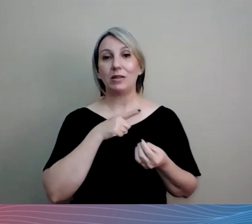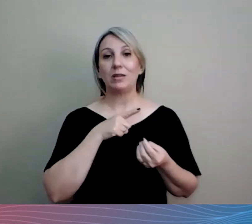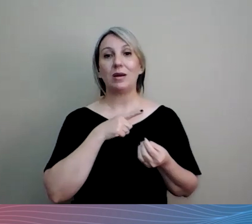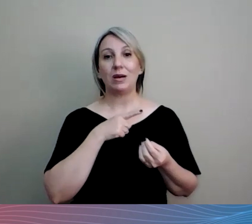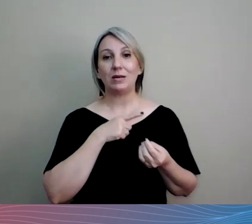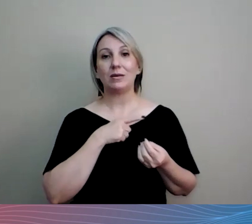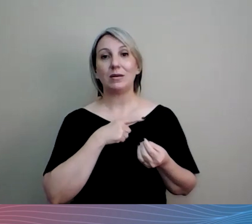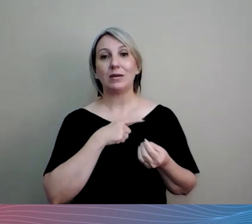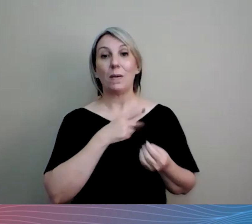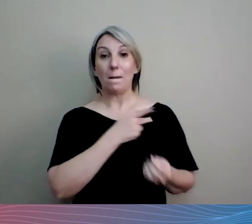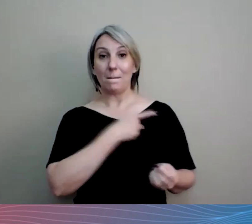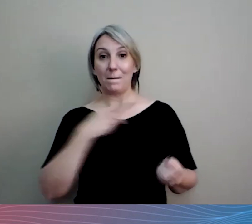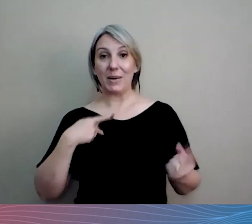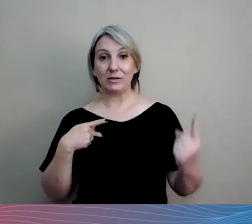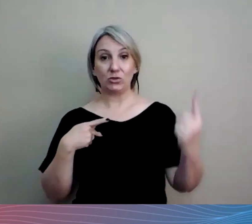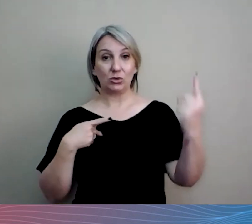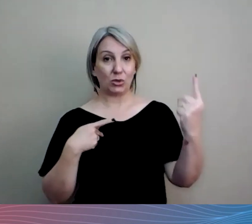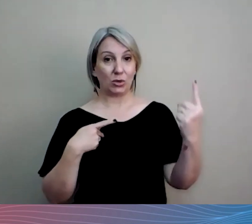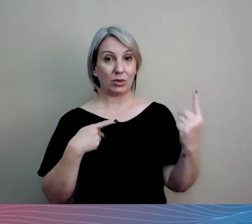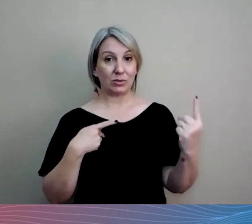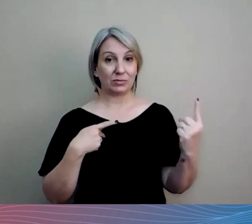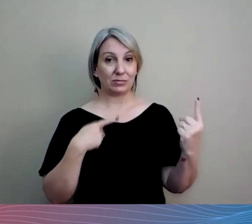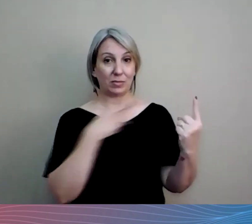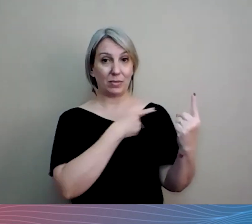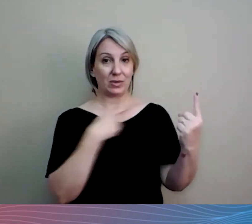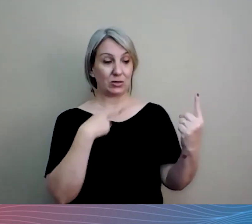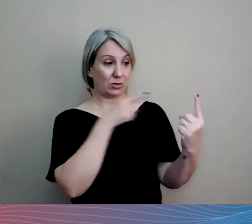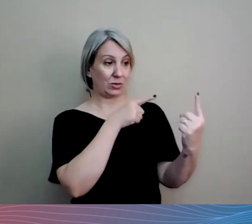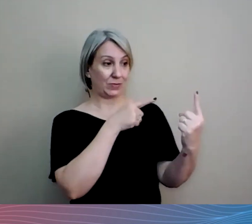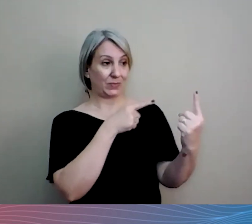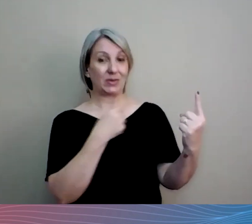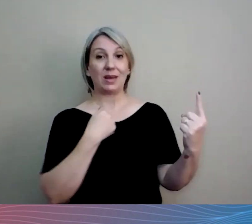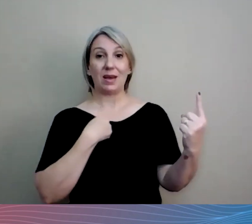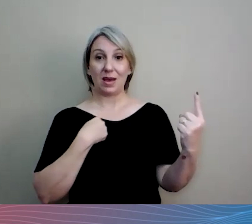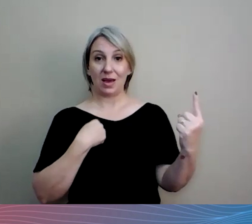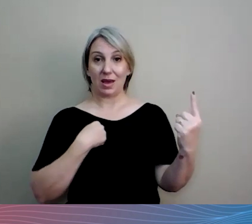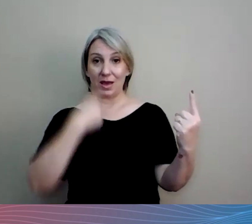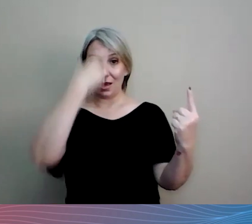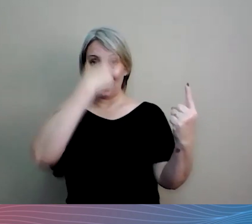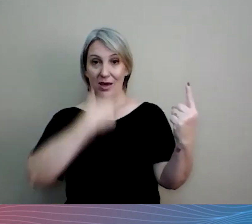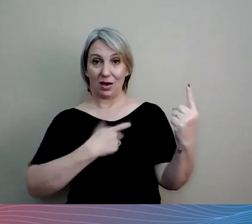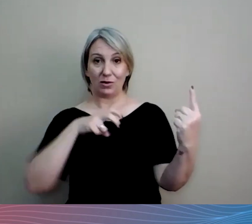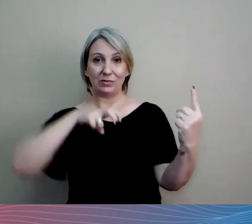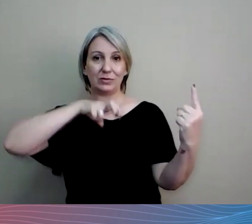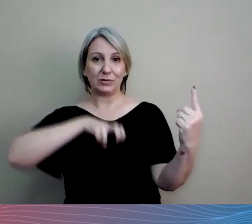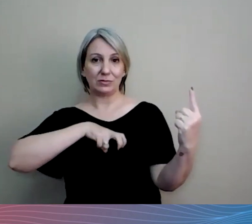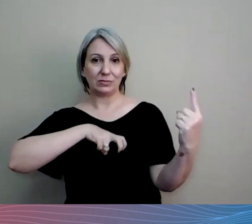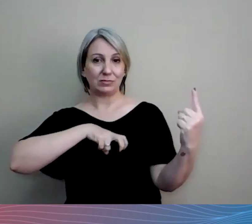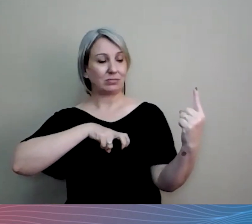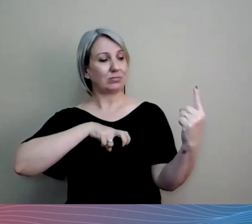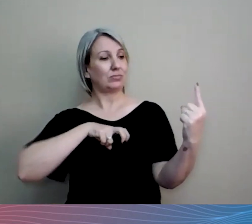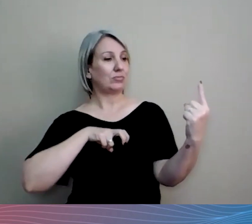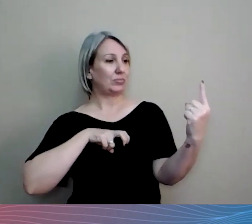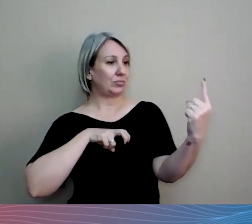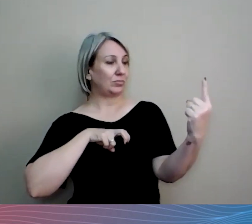me introduzir para alguma religião, então eu vou procurar um padre, né, para